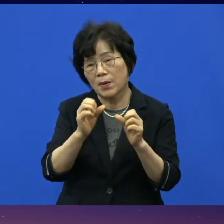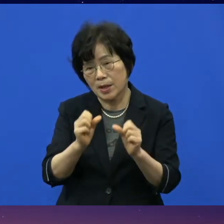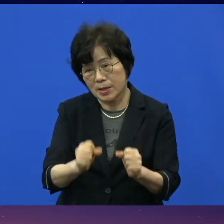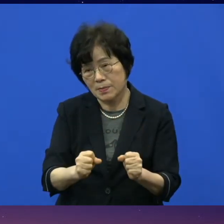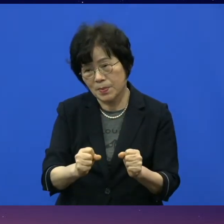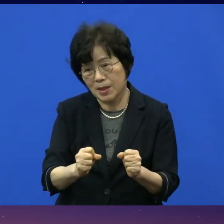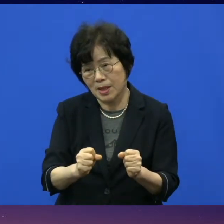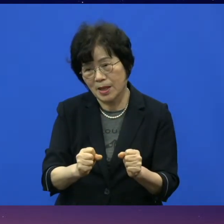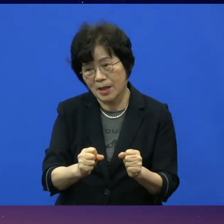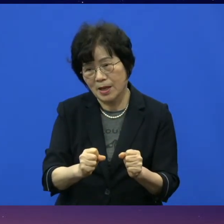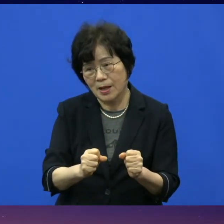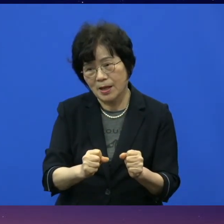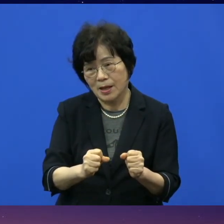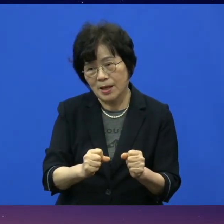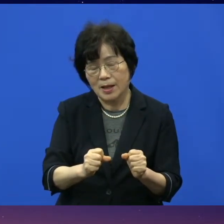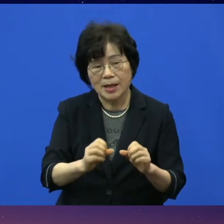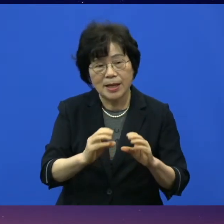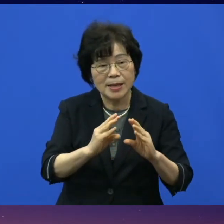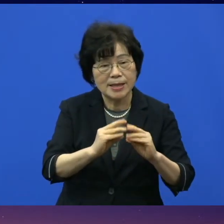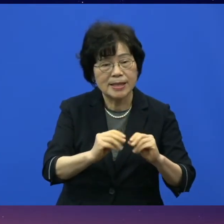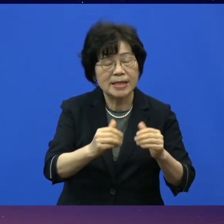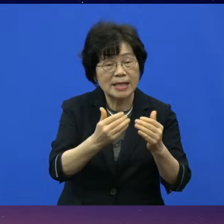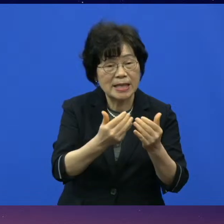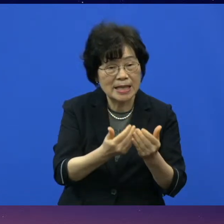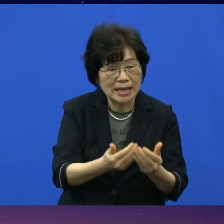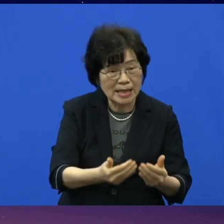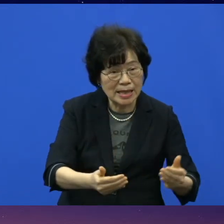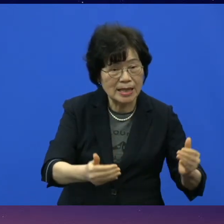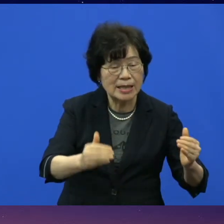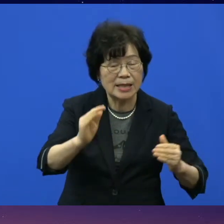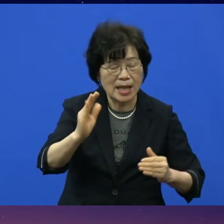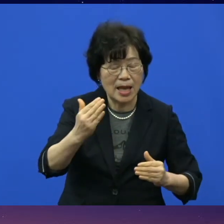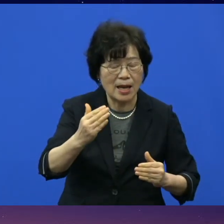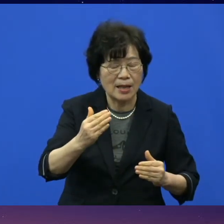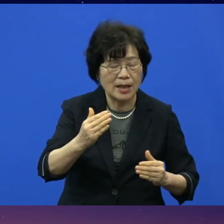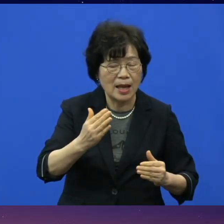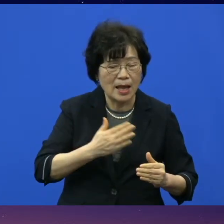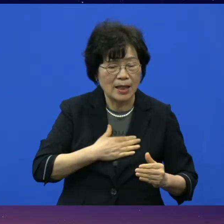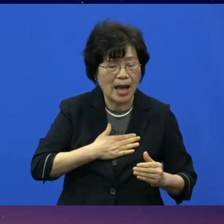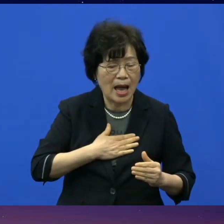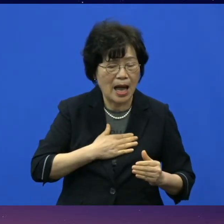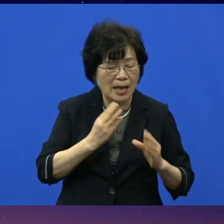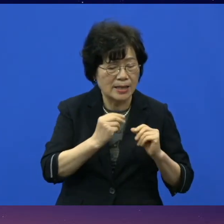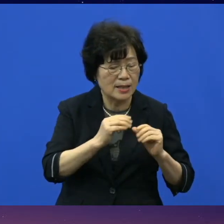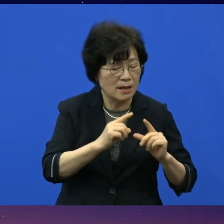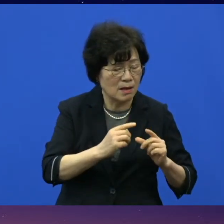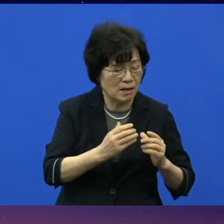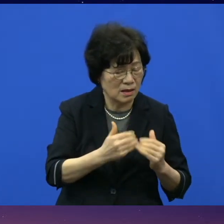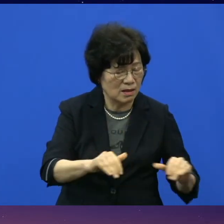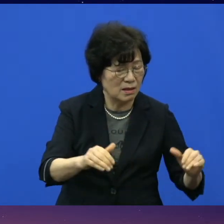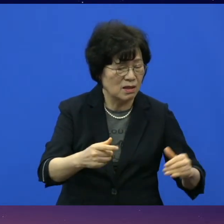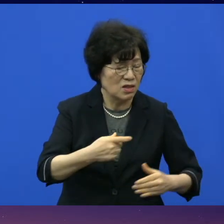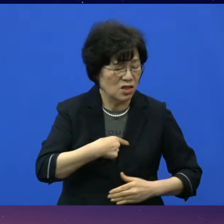아니, 질그릇이어야 돼요. 우린 착각하는 거죠. 내가 질그릇이기를 거부하는